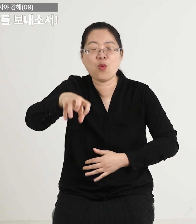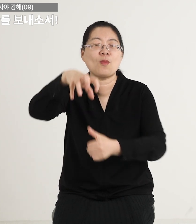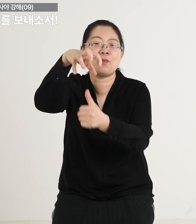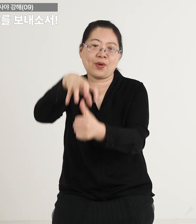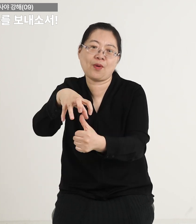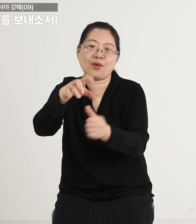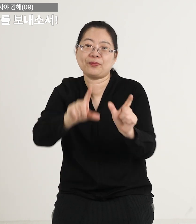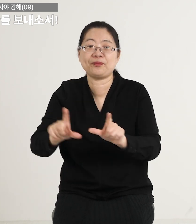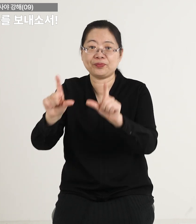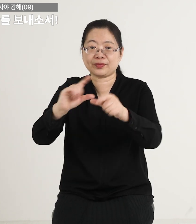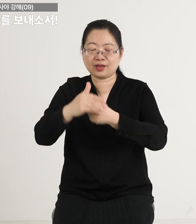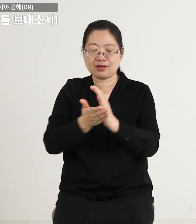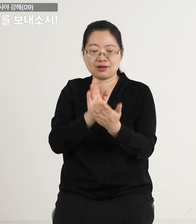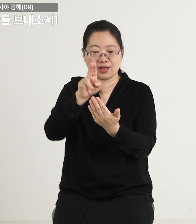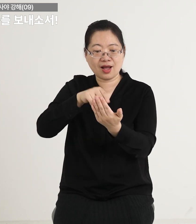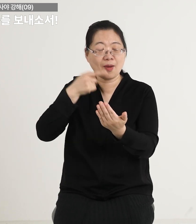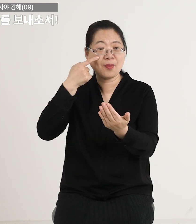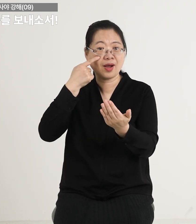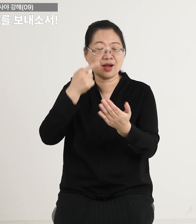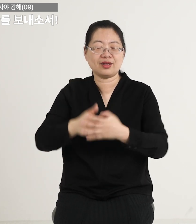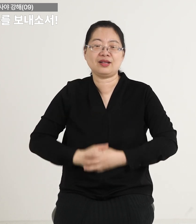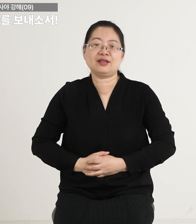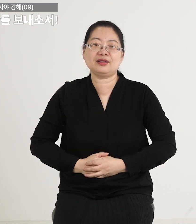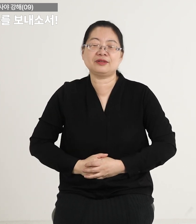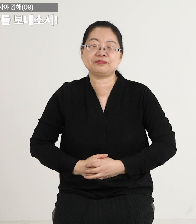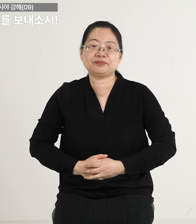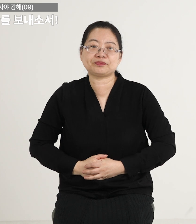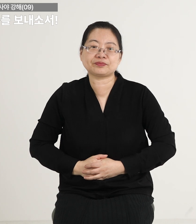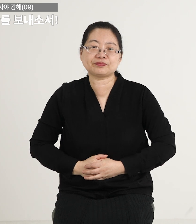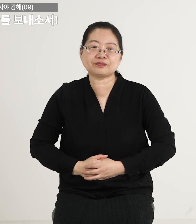되죠. 성경을 읽어보십시다. 다음 절.